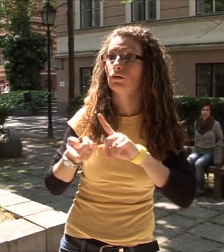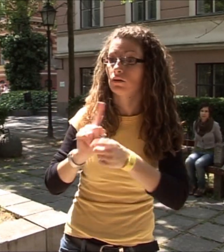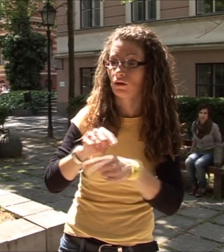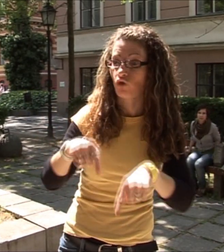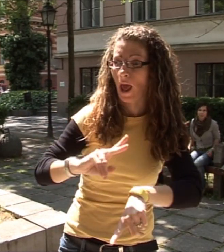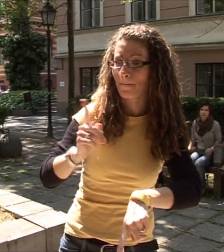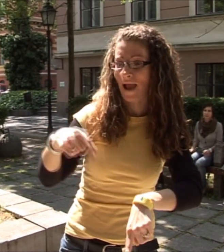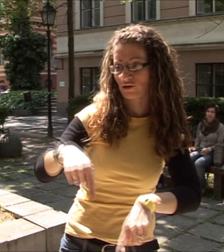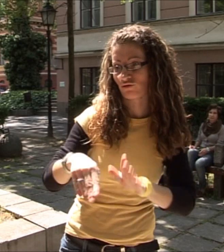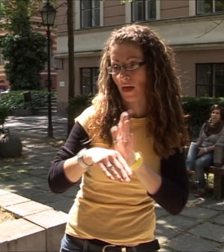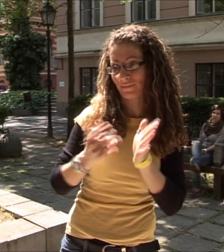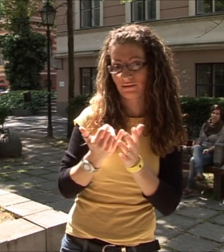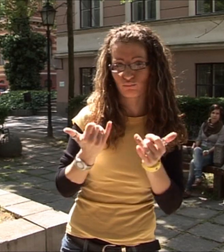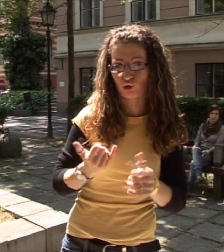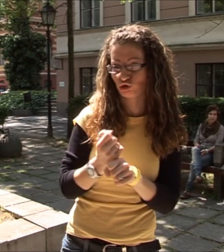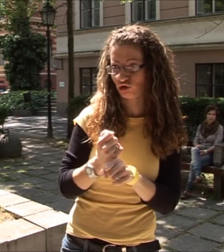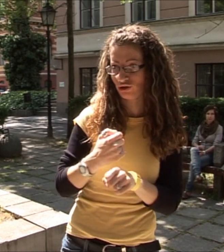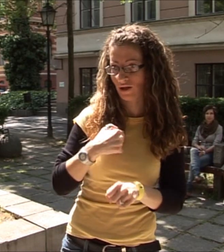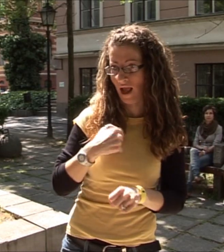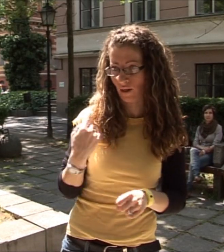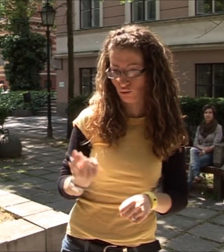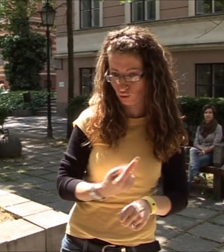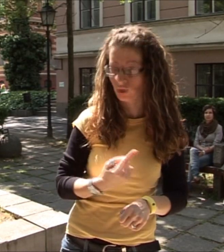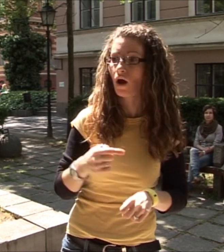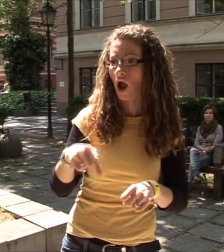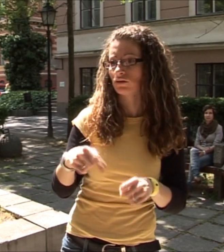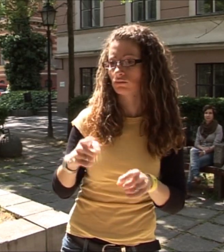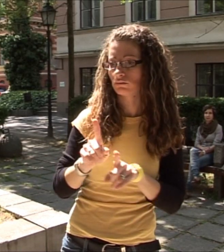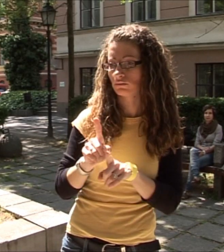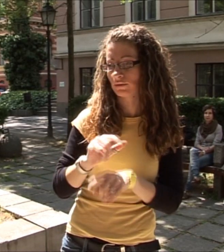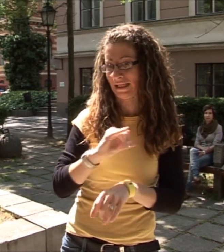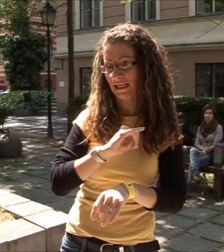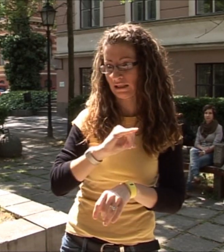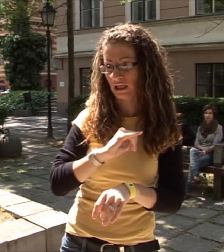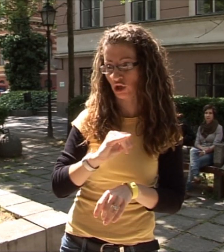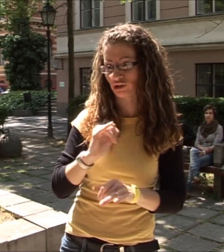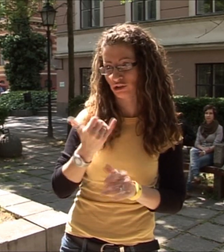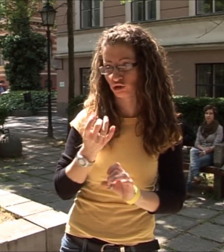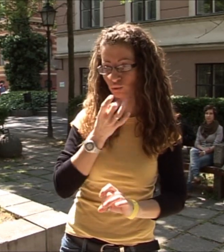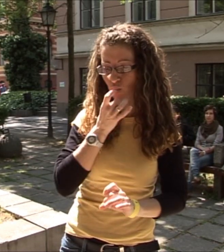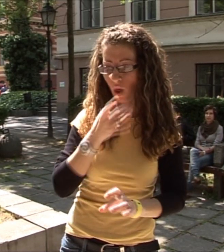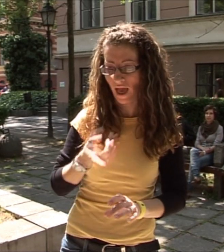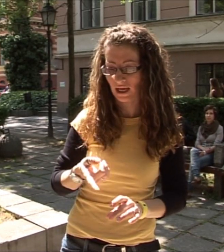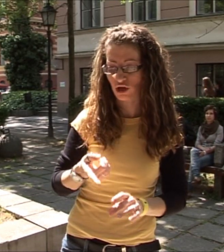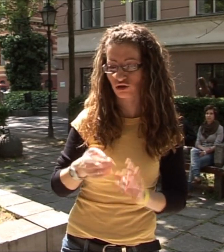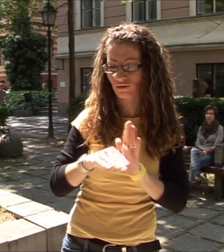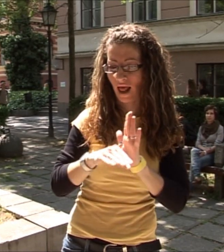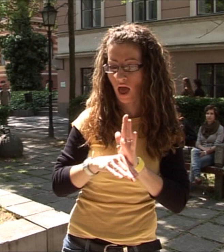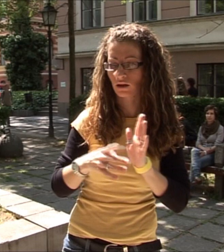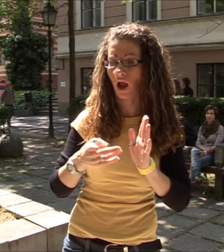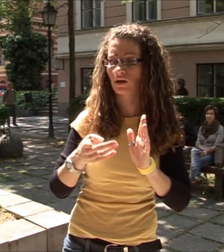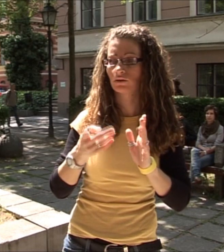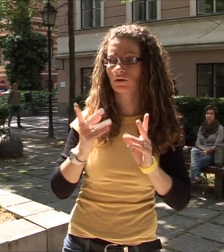kapcsolatban információ ez amit most csináltunk az egy kicsit más lebetes is különleges